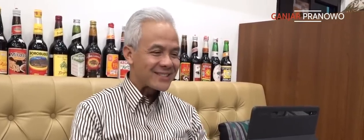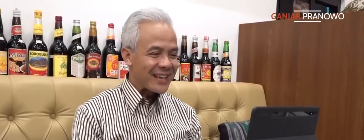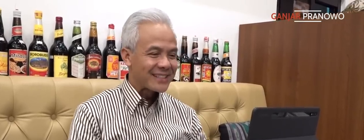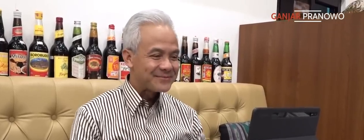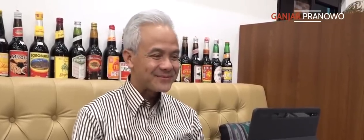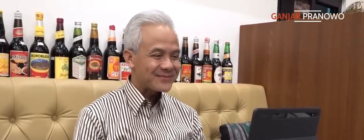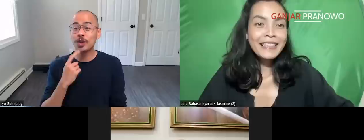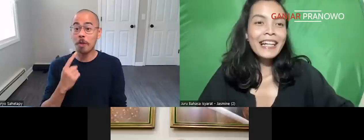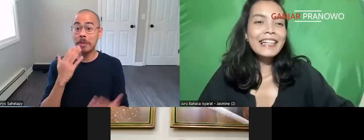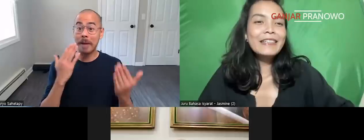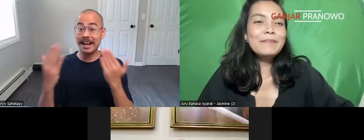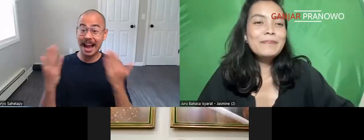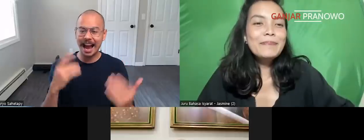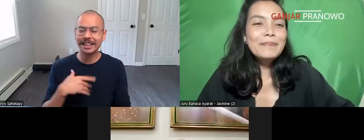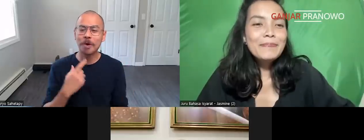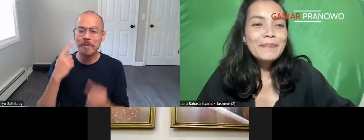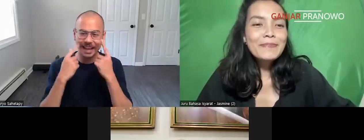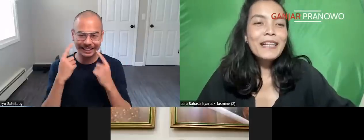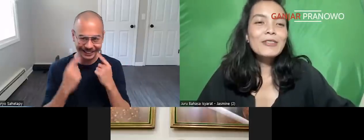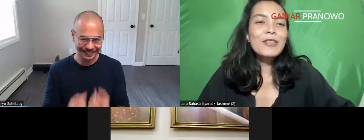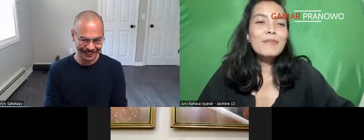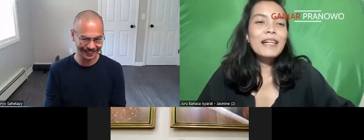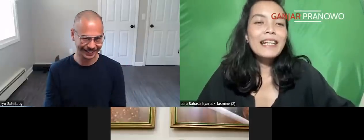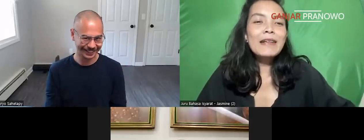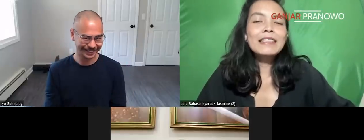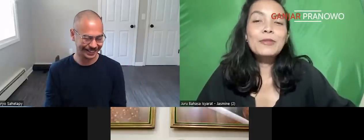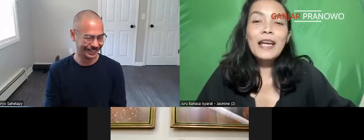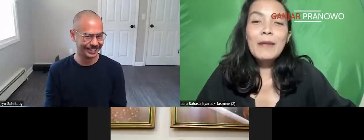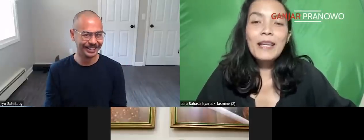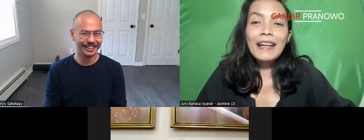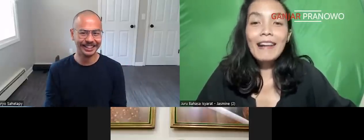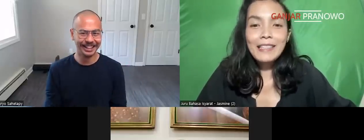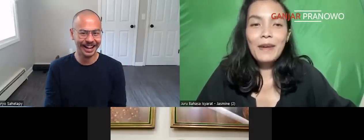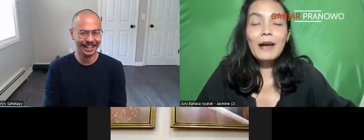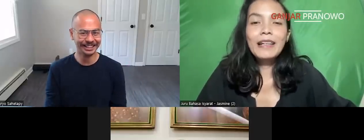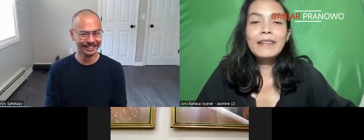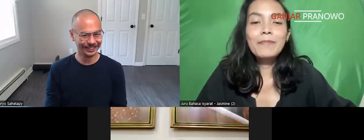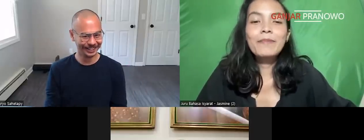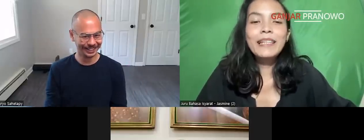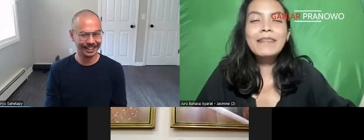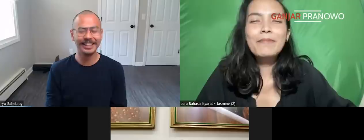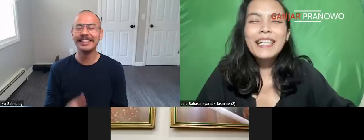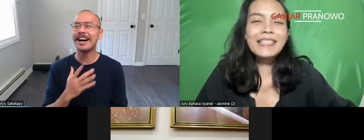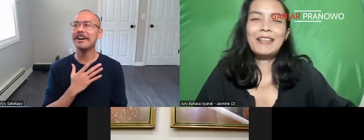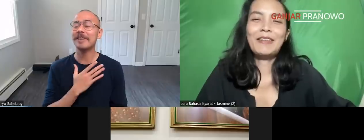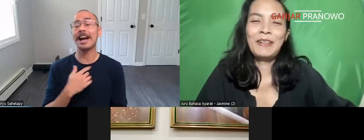berbagi cerita Surya em kalau soal perbandingan sebetulnya bikin nangis sih